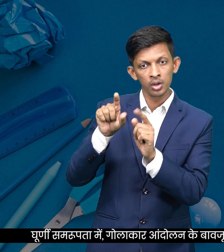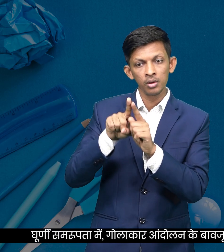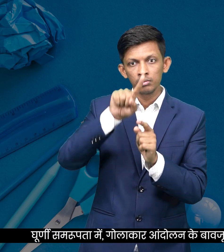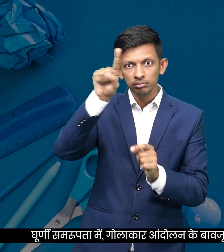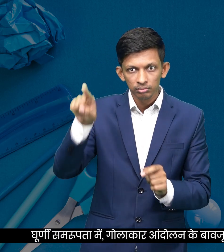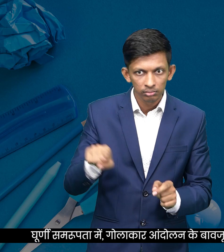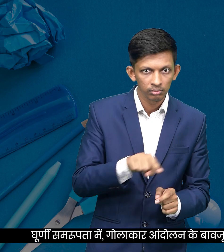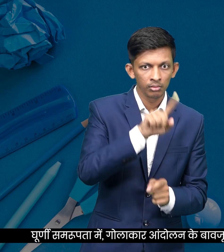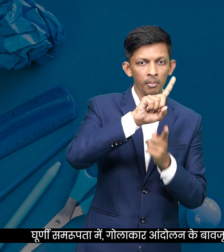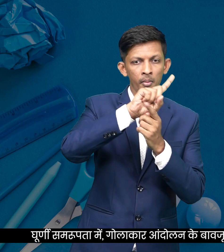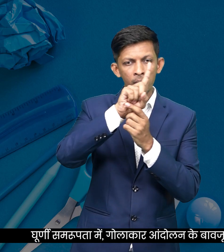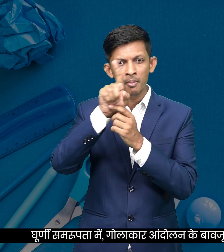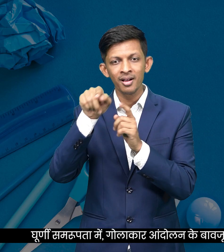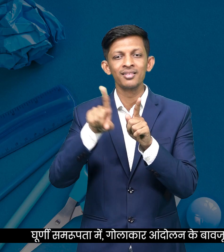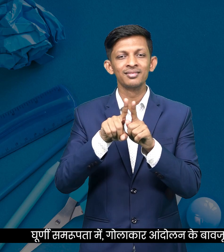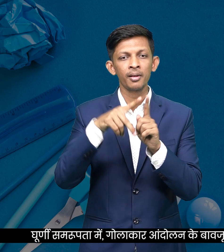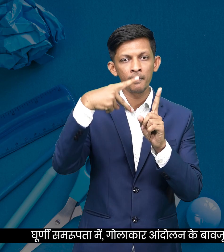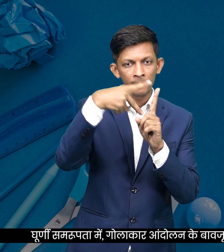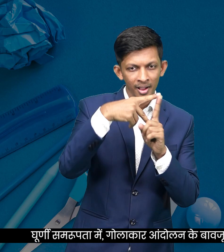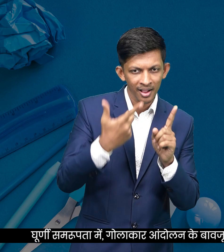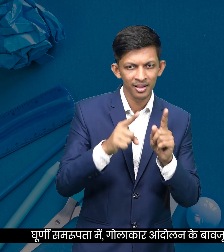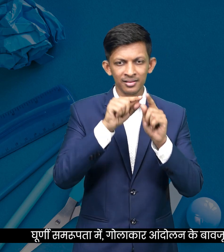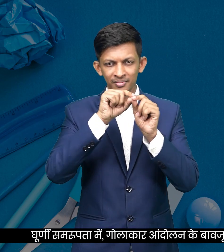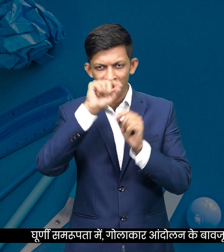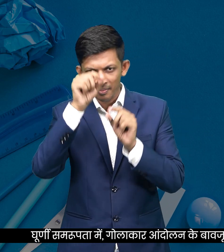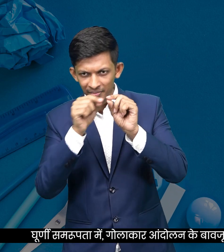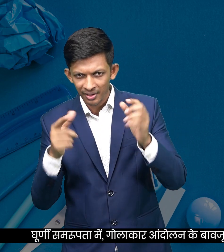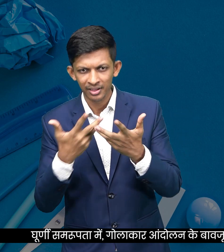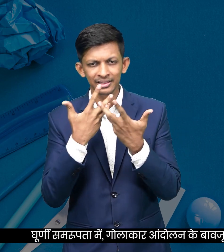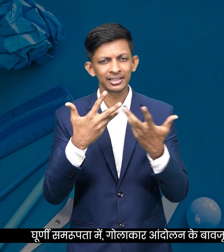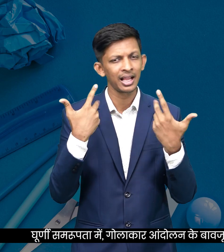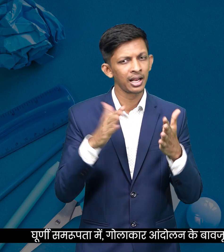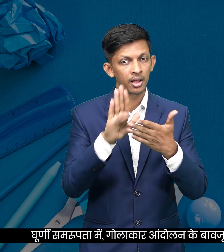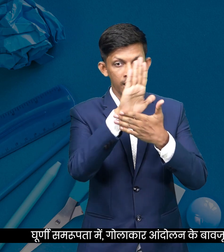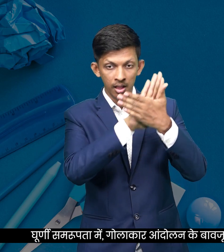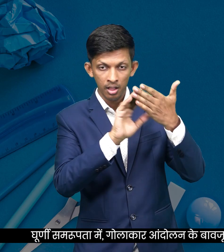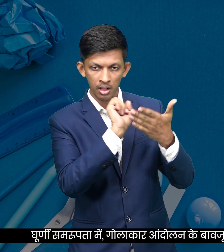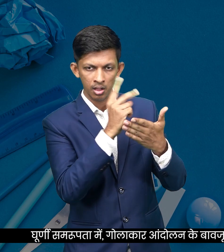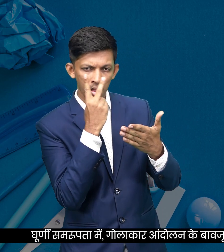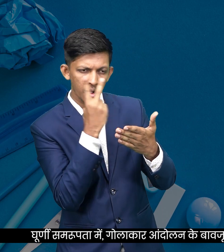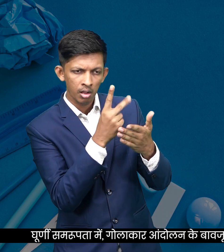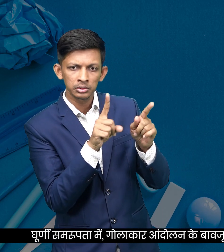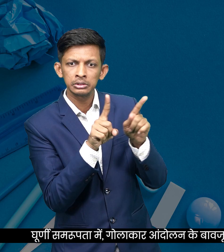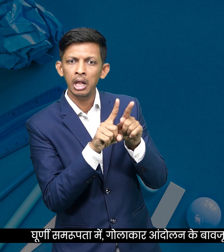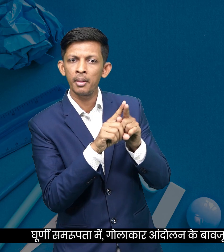में गोलाकार आंदोलन के बावजूद वस्तु का आकार और आकृति समान दिखती है।